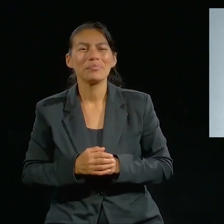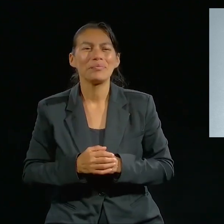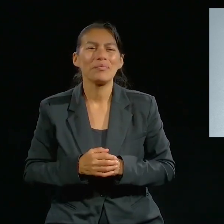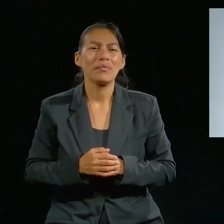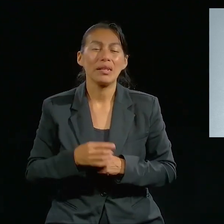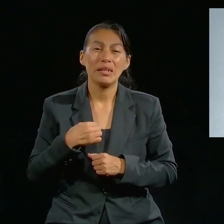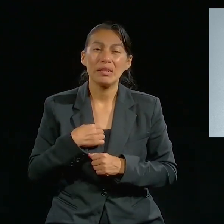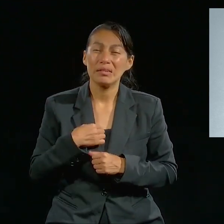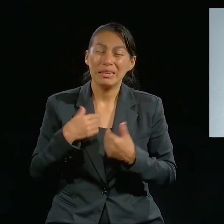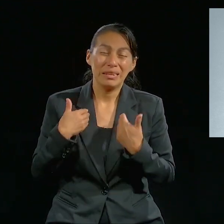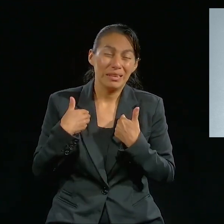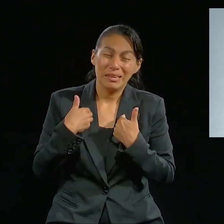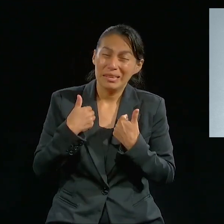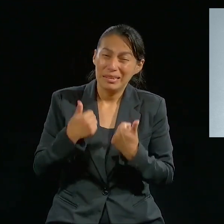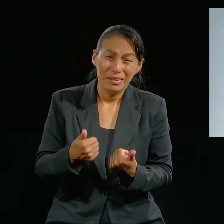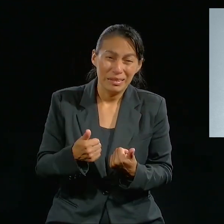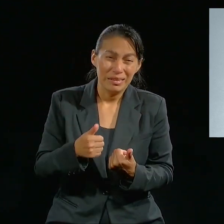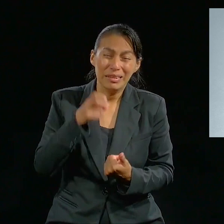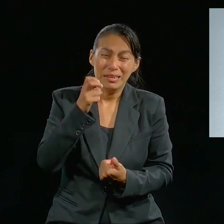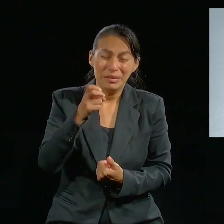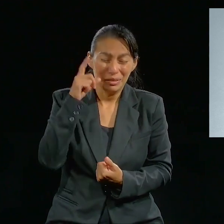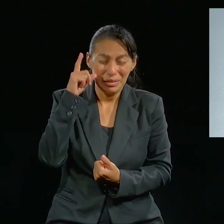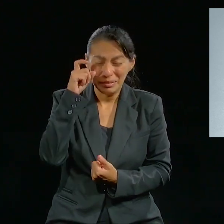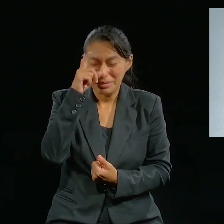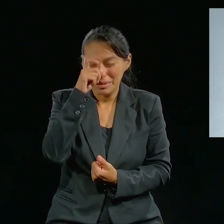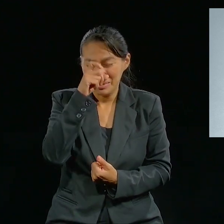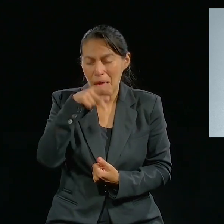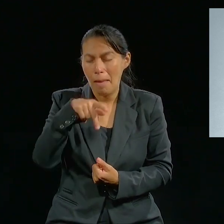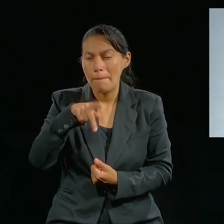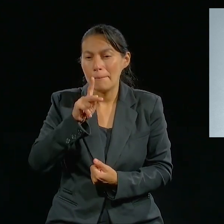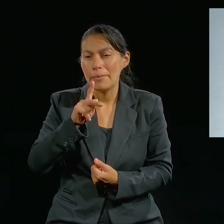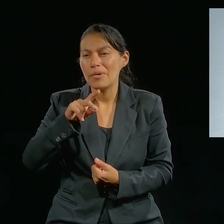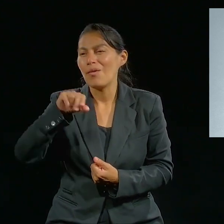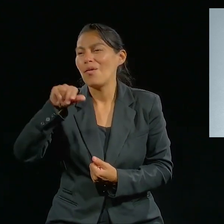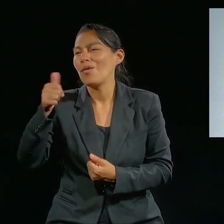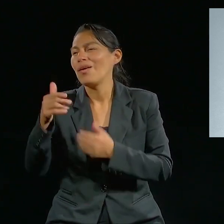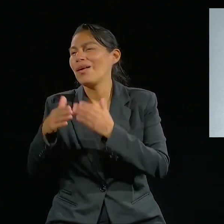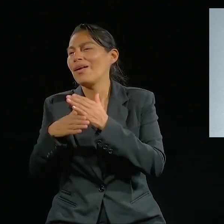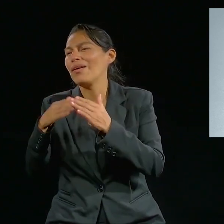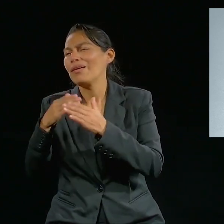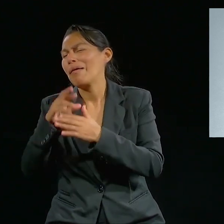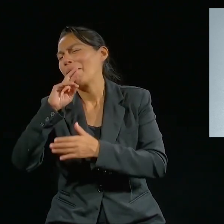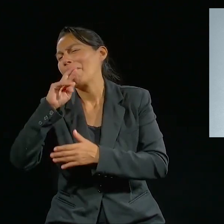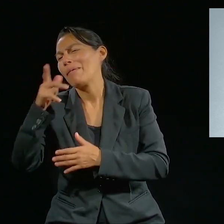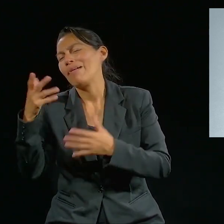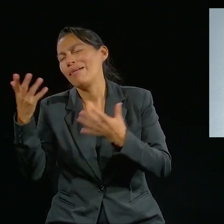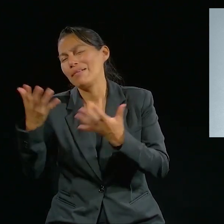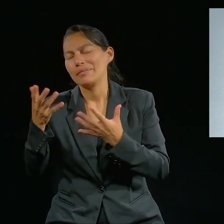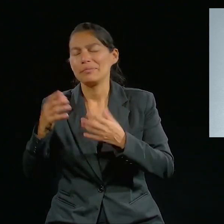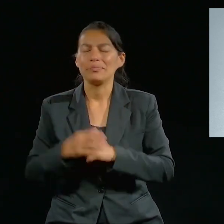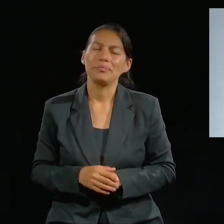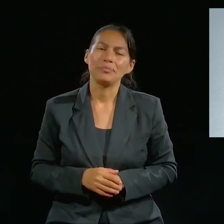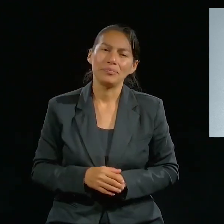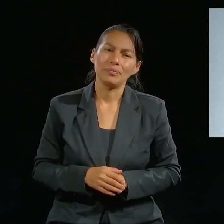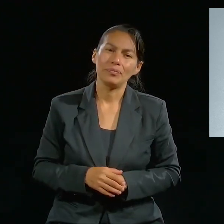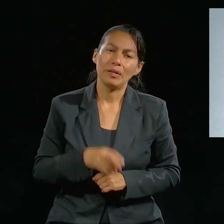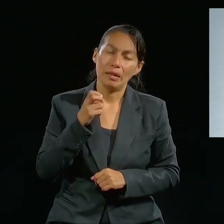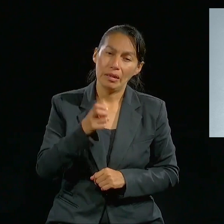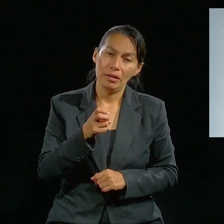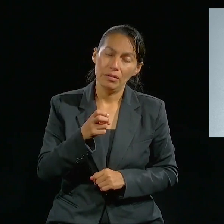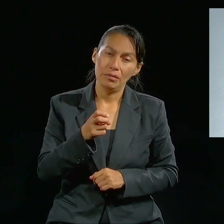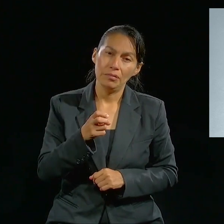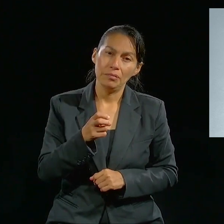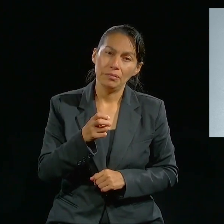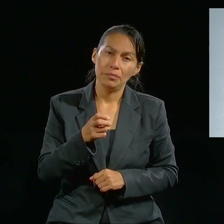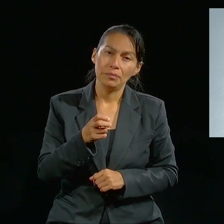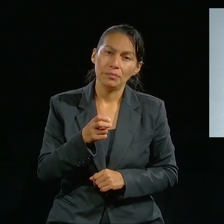quizás en ese momento no se entiende, pero que va a abrir puerta a otra situación. y antes, eso